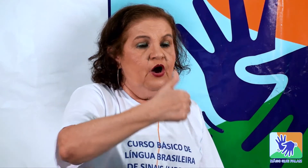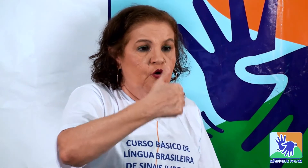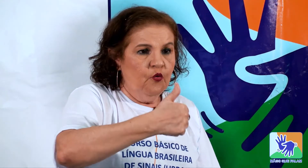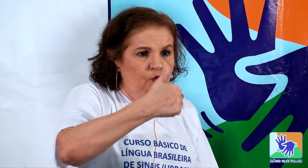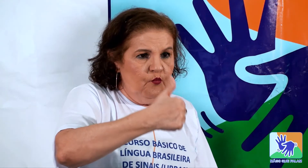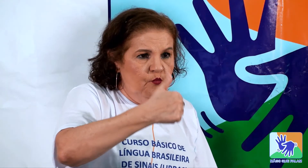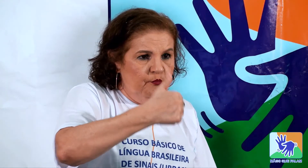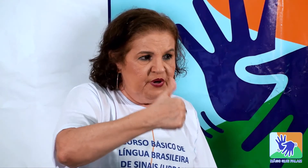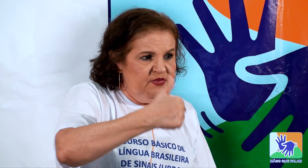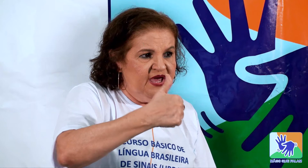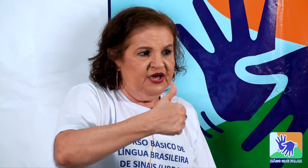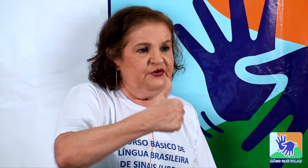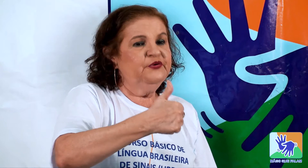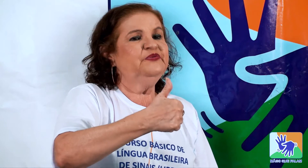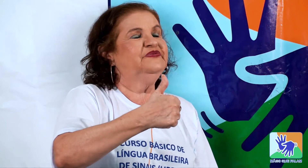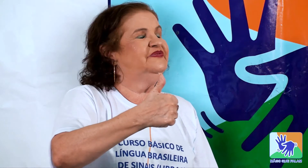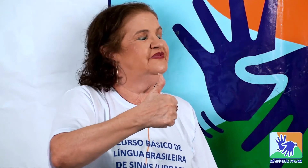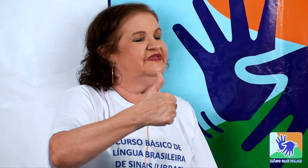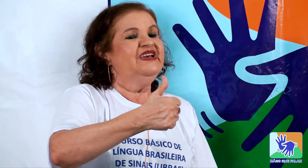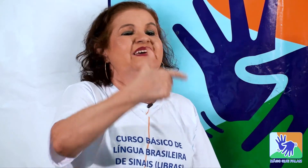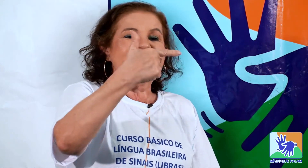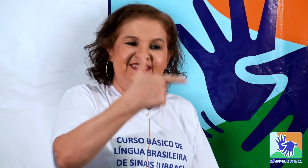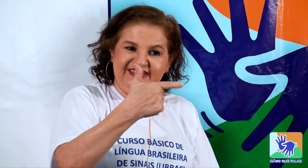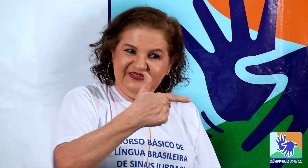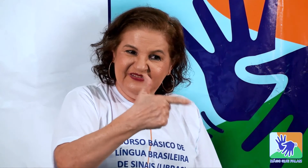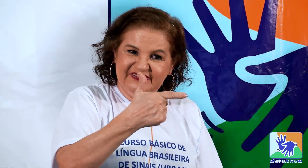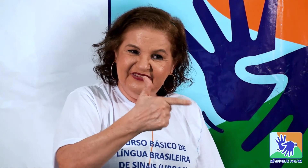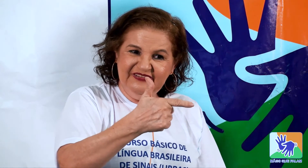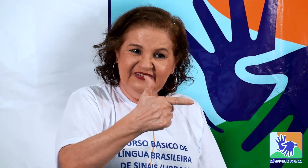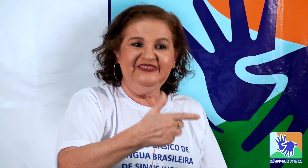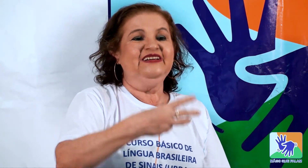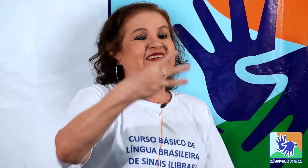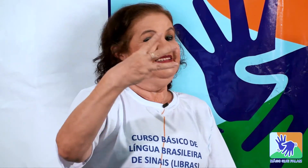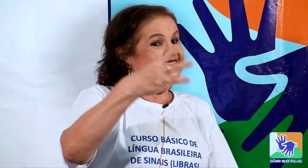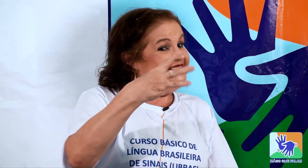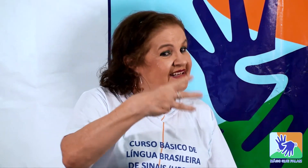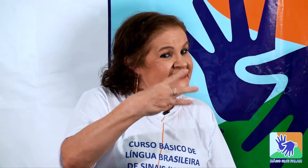O primeiro. Segundo. Terceiro.